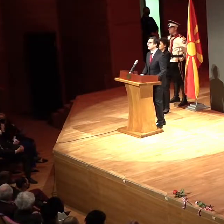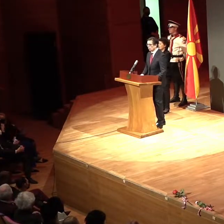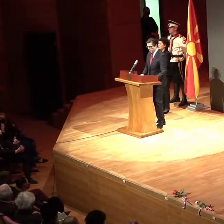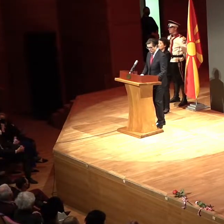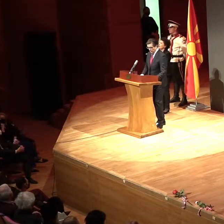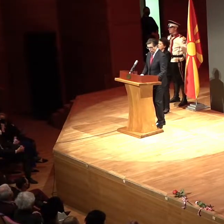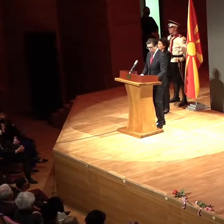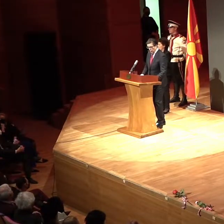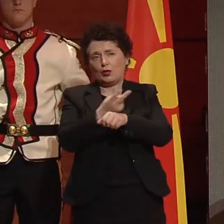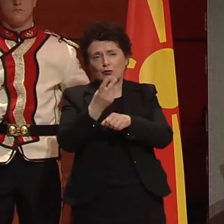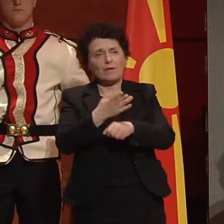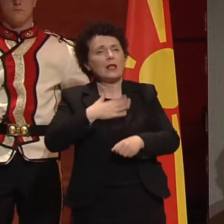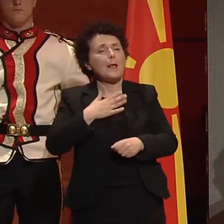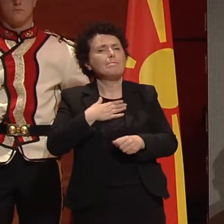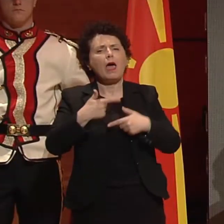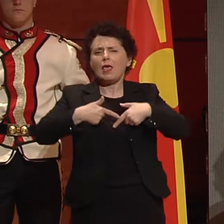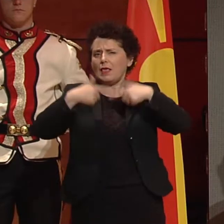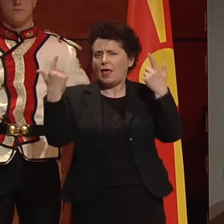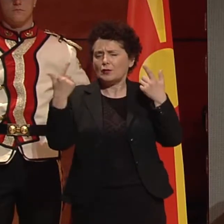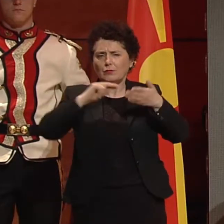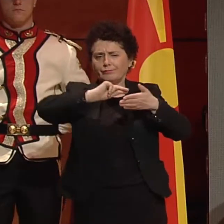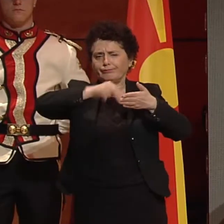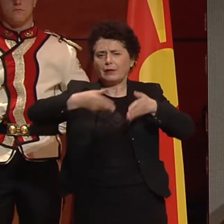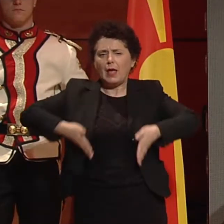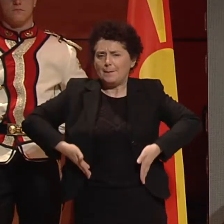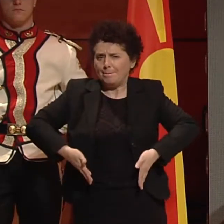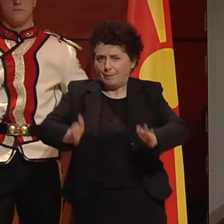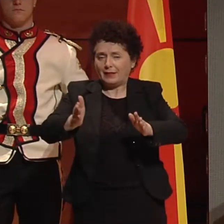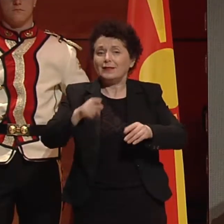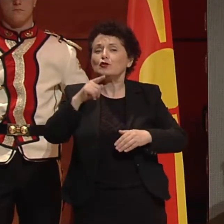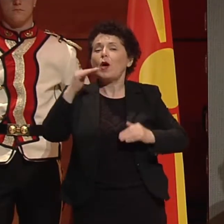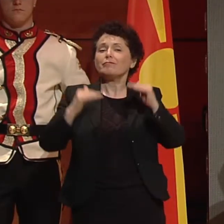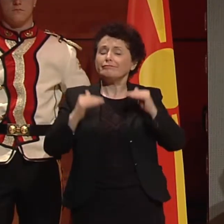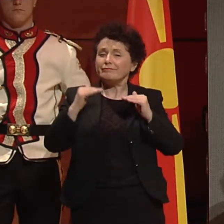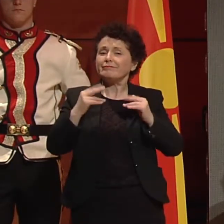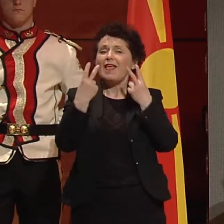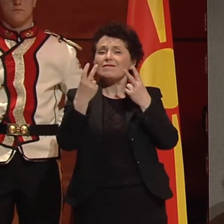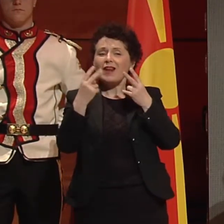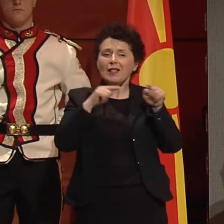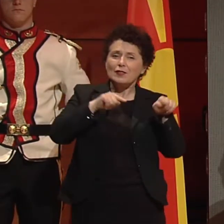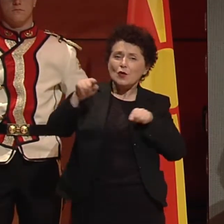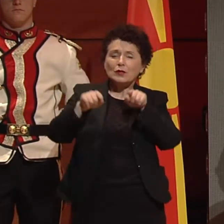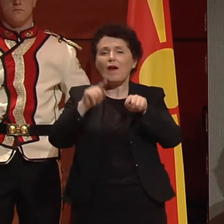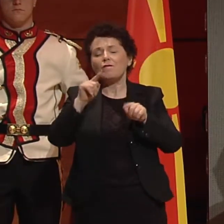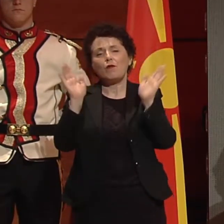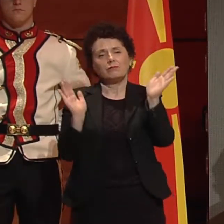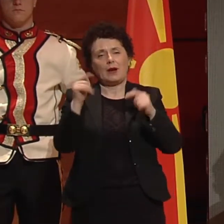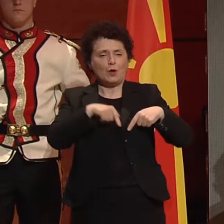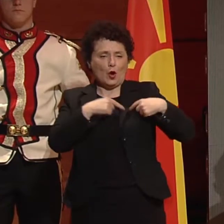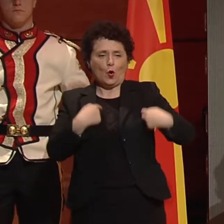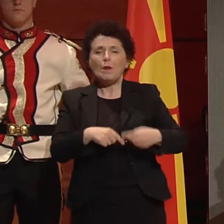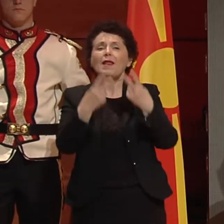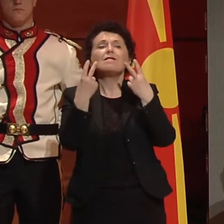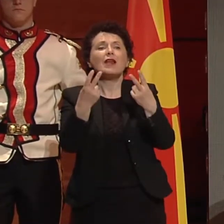и дека во обштеството постои јасно одбележена патека со критериуми за вреднување во рамките на хуманите